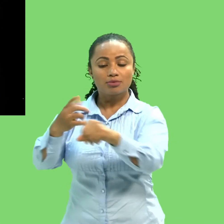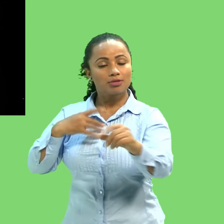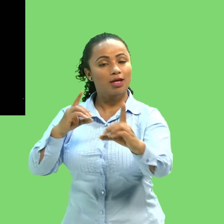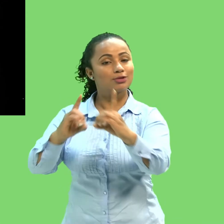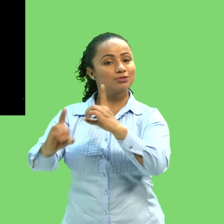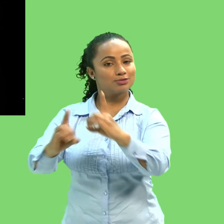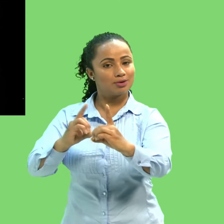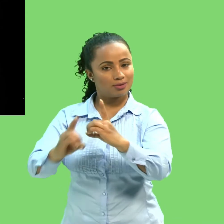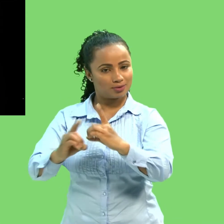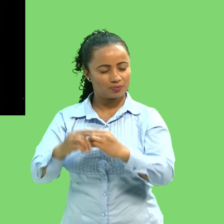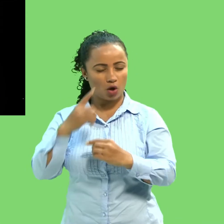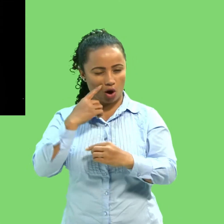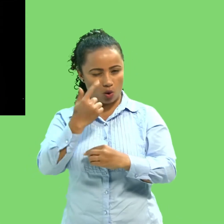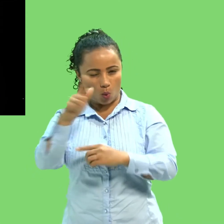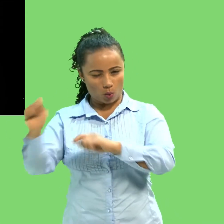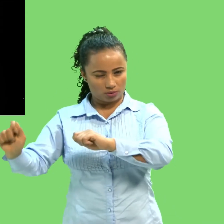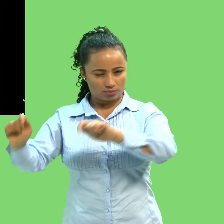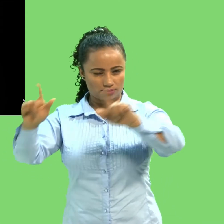Passando ao próximo slide.